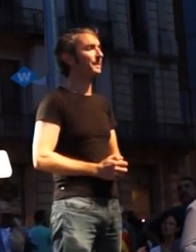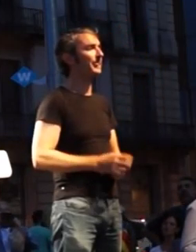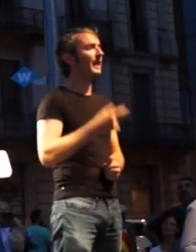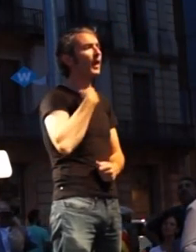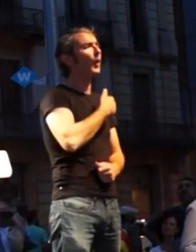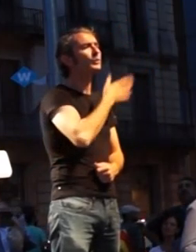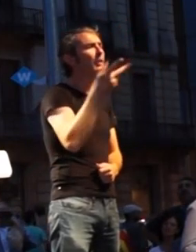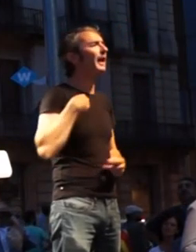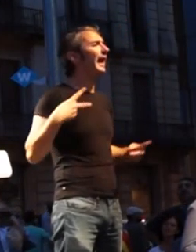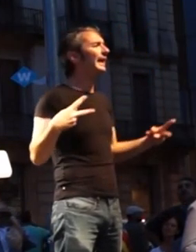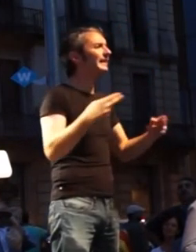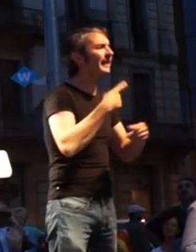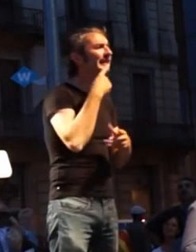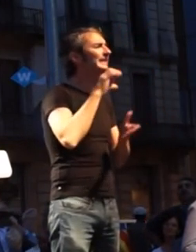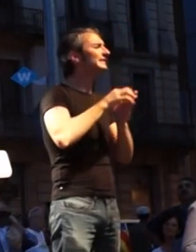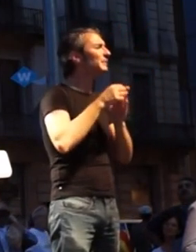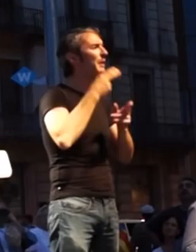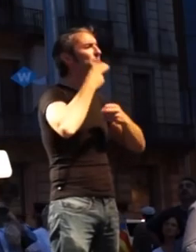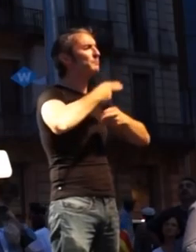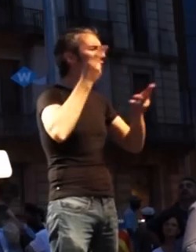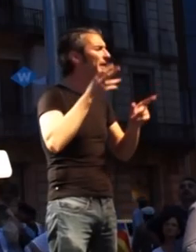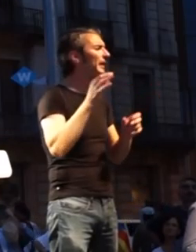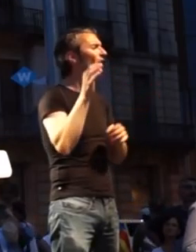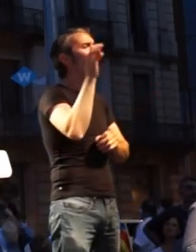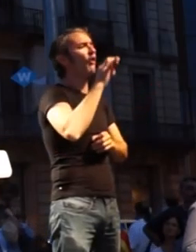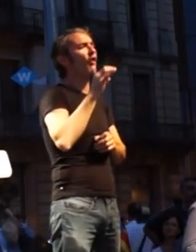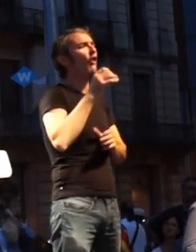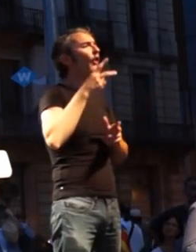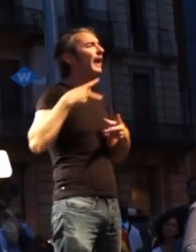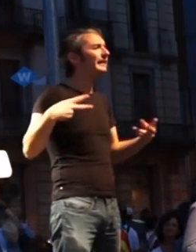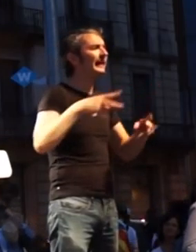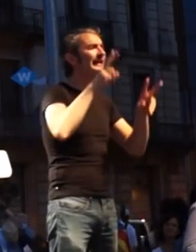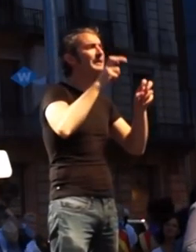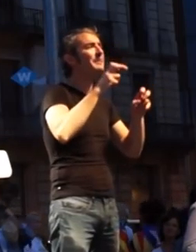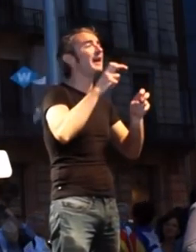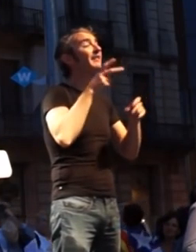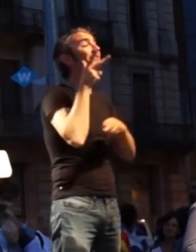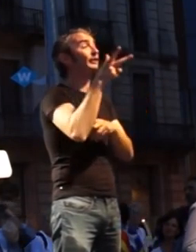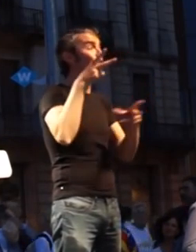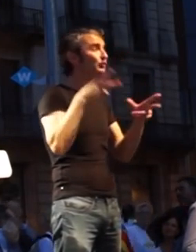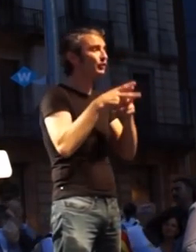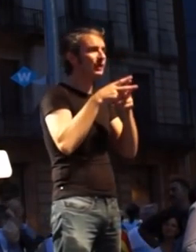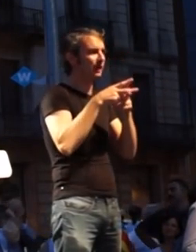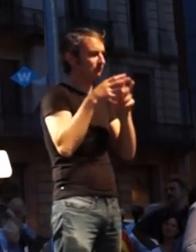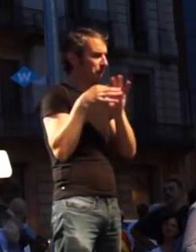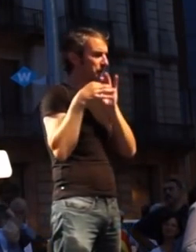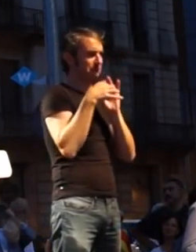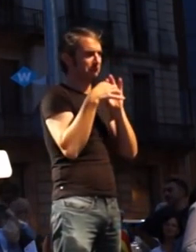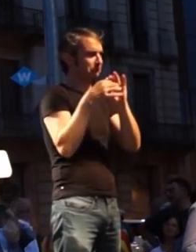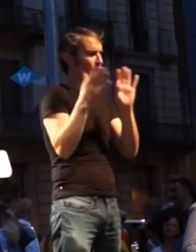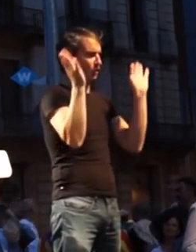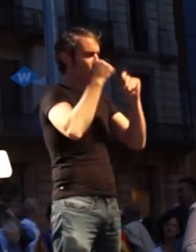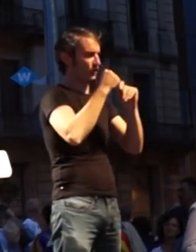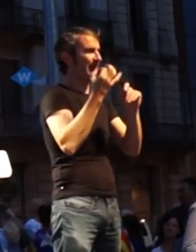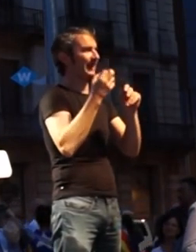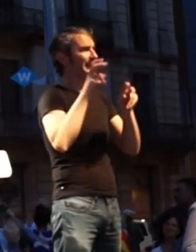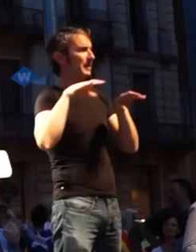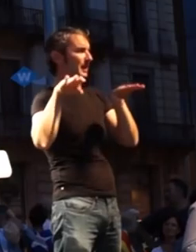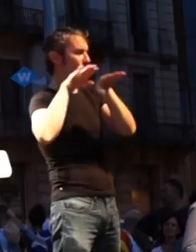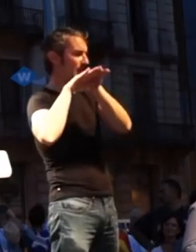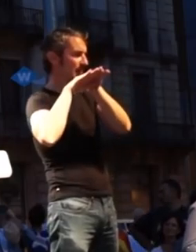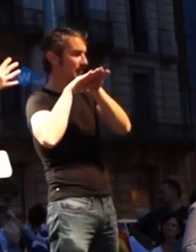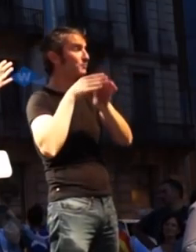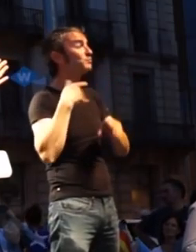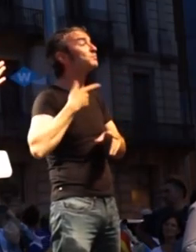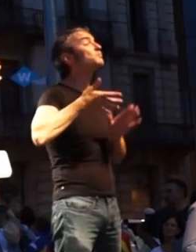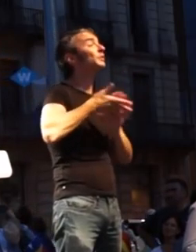Qualsevol retallada al sistema públic i qualsevol retallada en drets socials és absolutament incompatible amb la igualtat. Perquè ja sabem